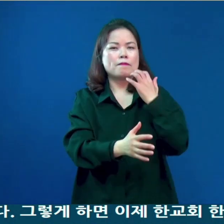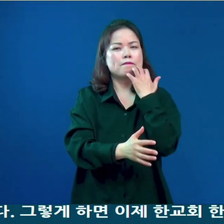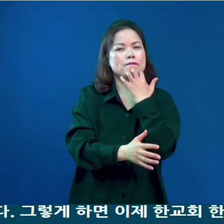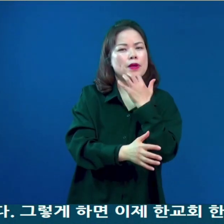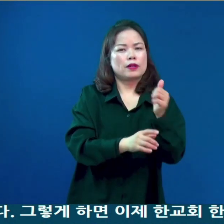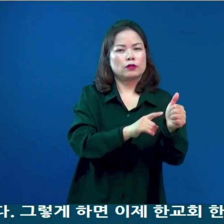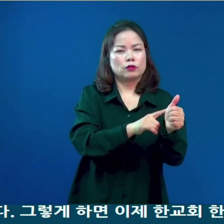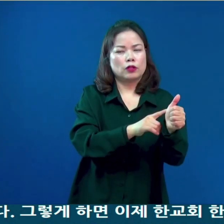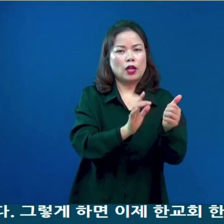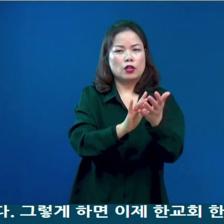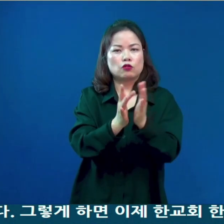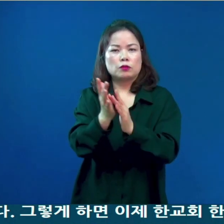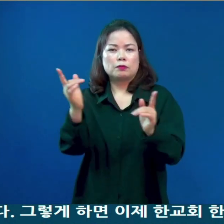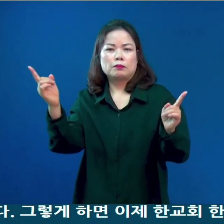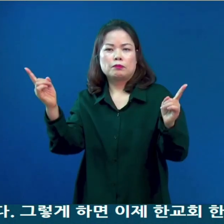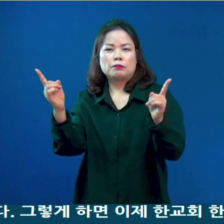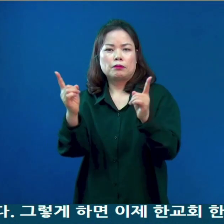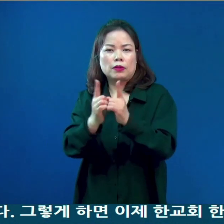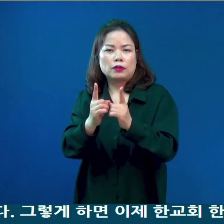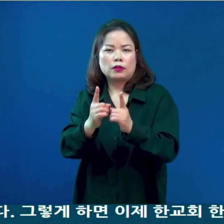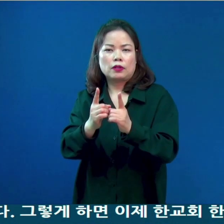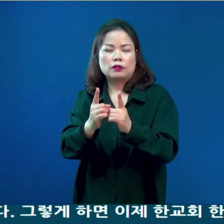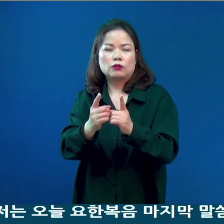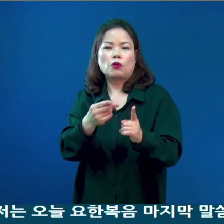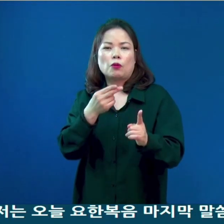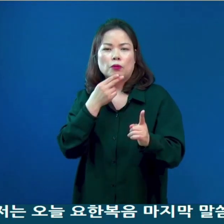예수님을 만날 수 없었던 베드로,